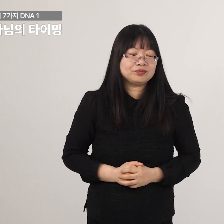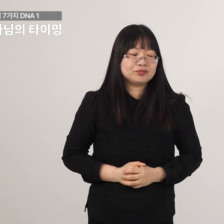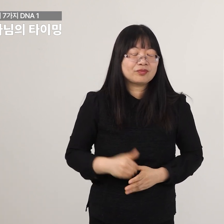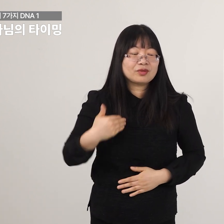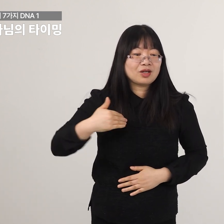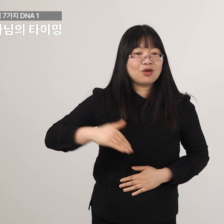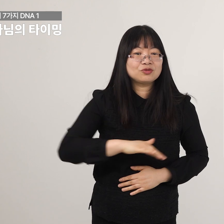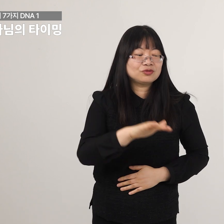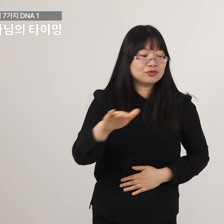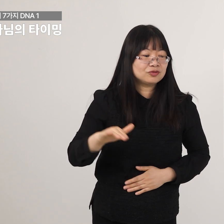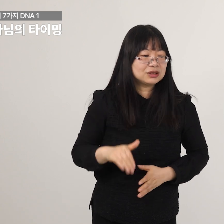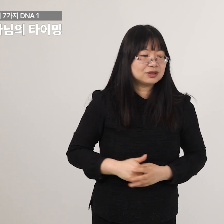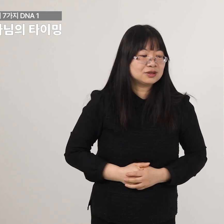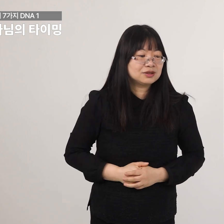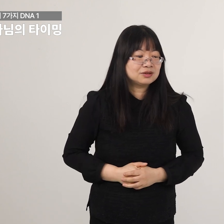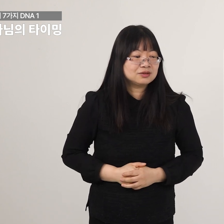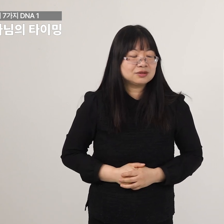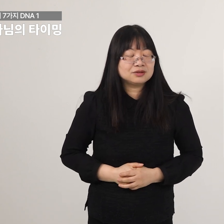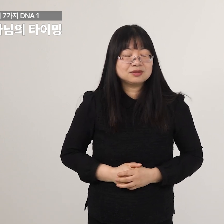우리